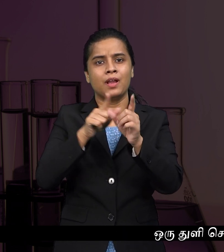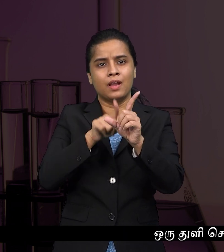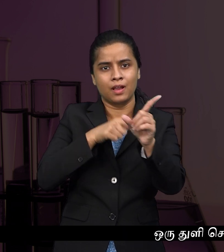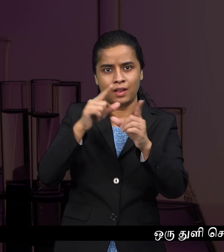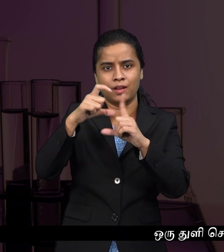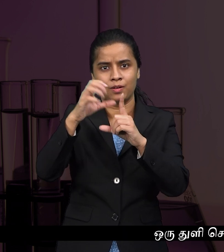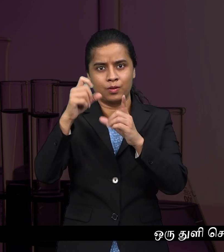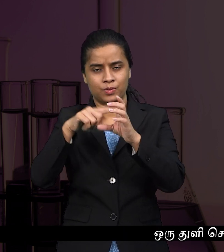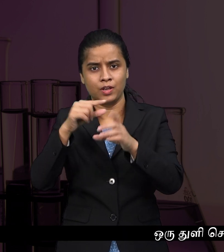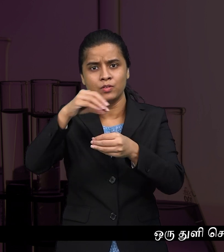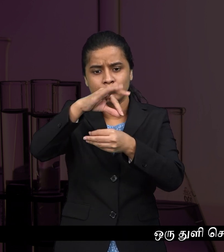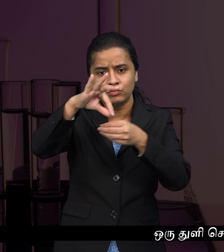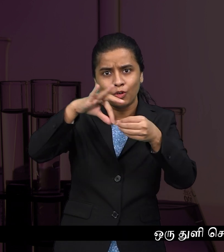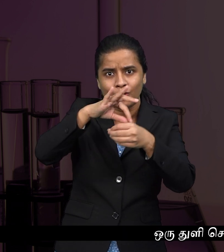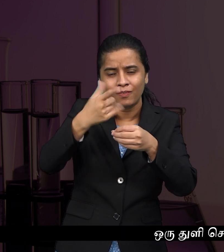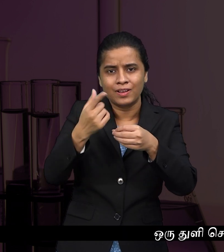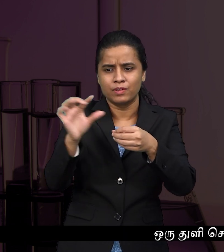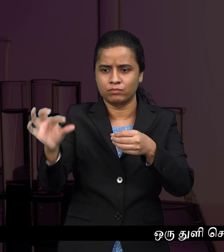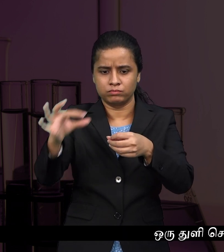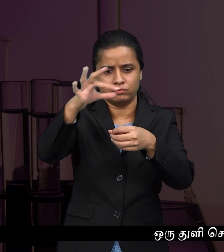ஒரு துளி சொட்டு மூலம் சேர்க்கவும்.